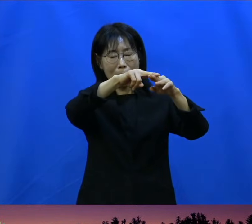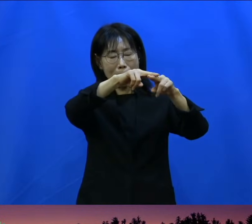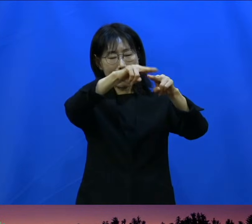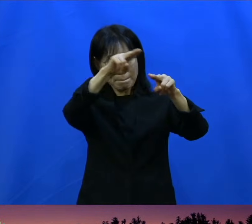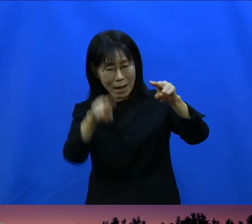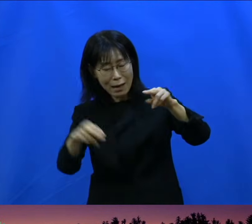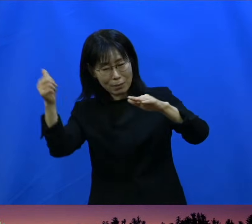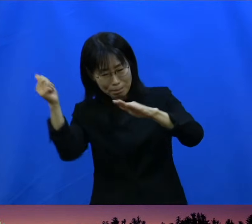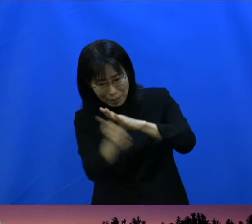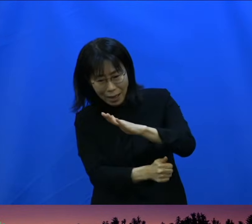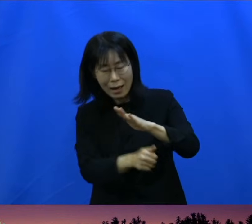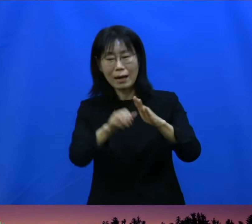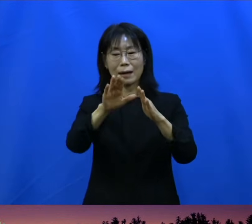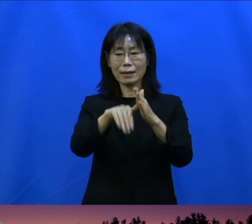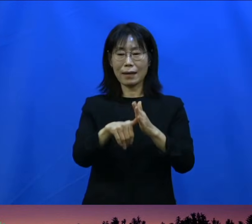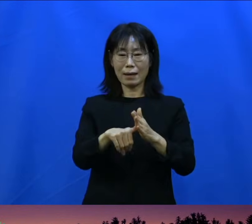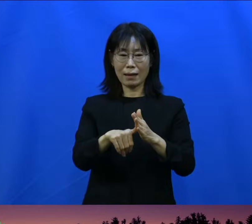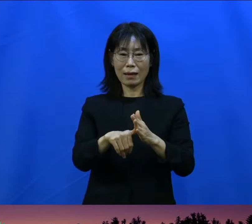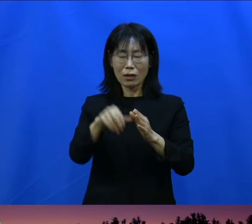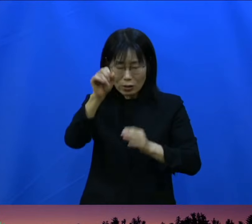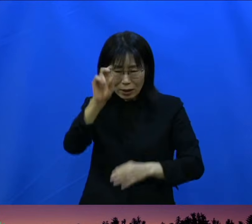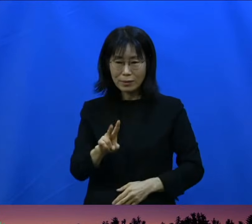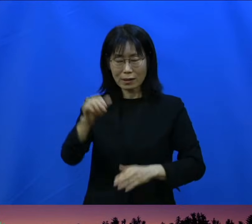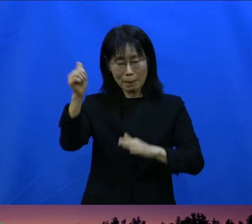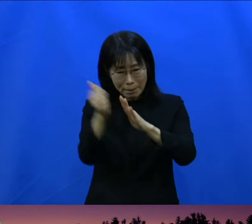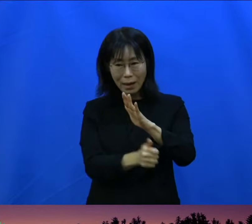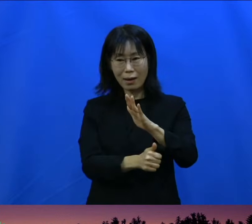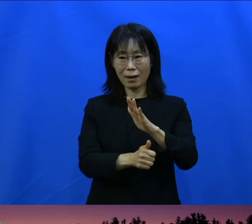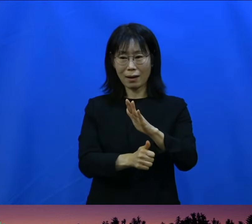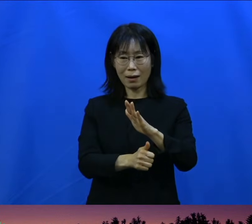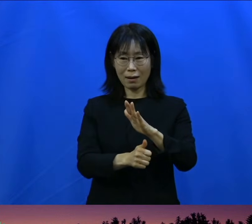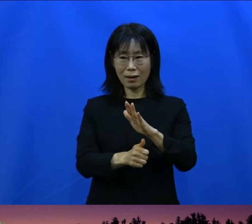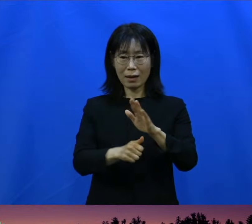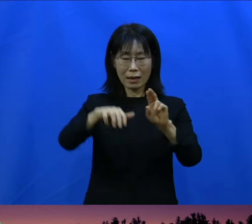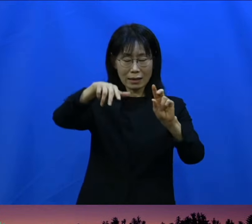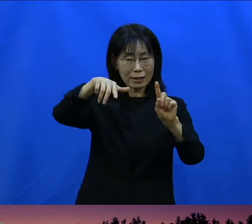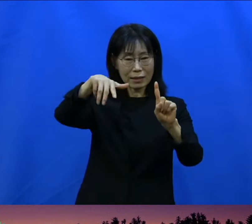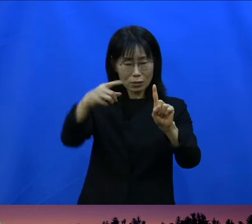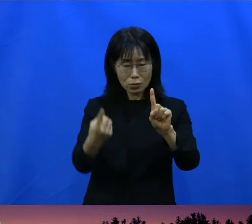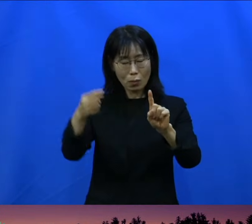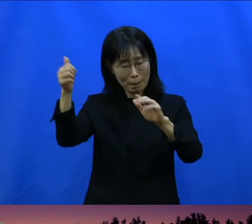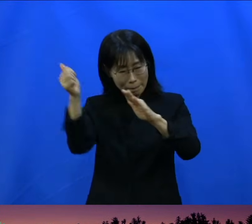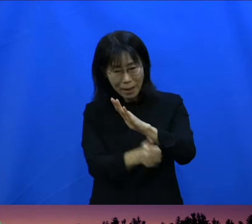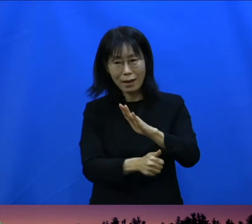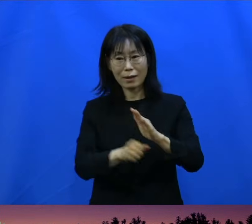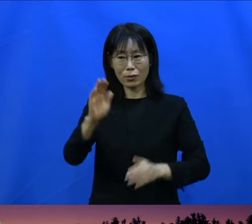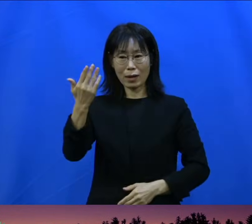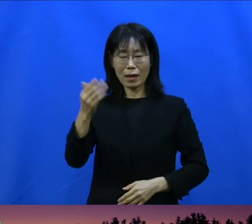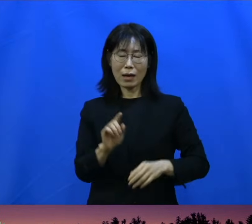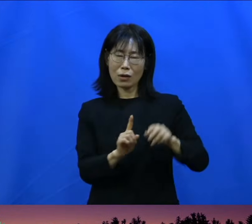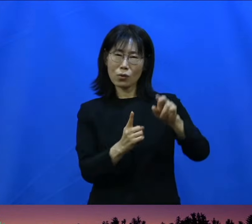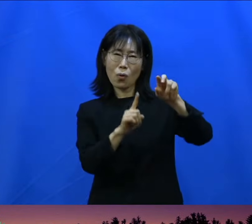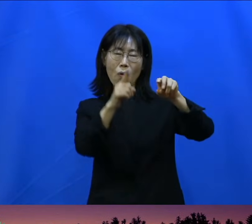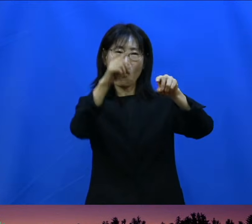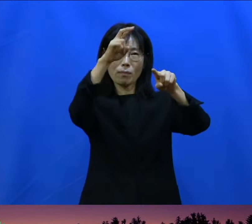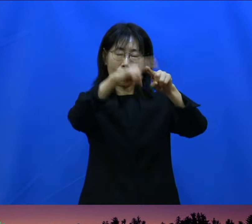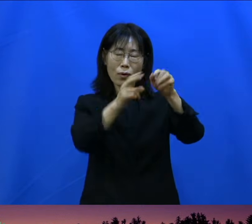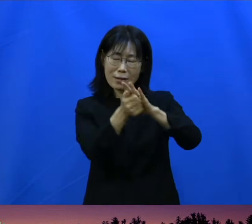근데 무너지는 건요, 몇 초에 끝나요. 1분이면 끝나요. 1시간이면 끝나요.